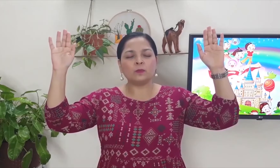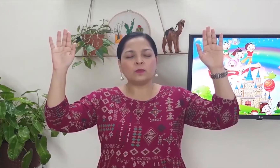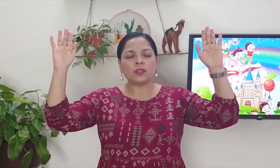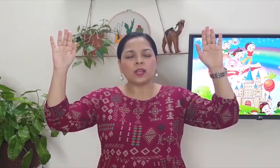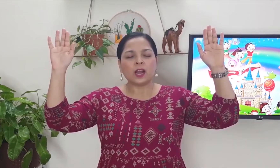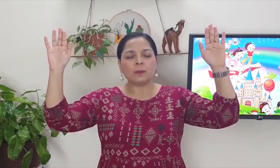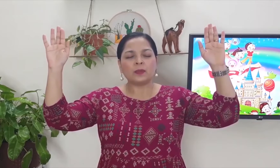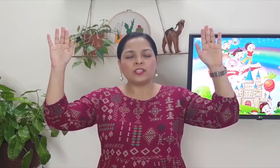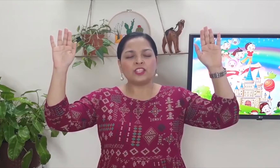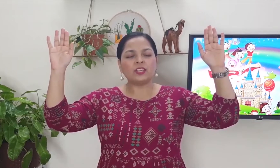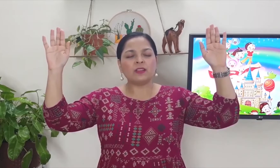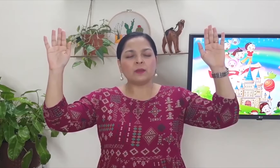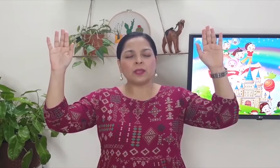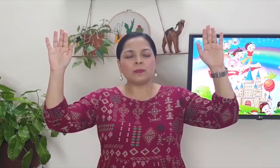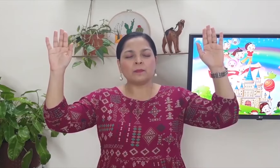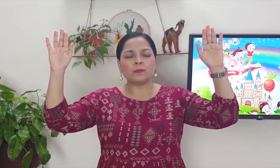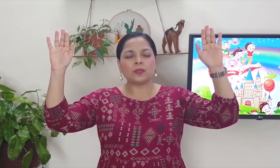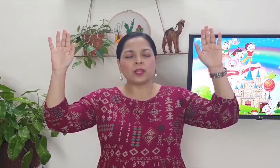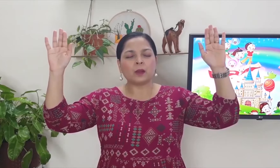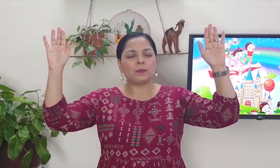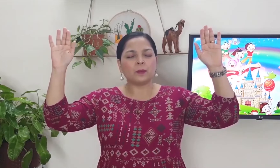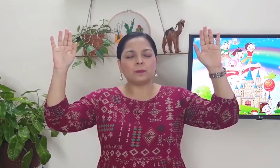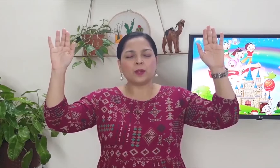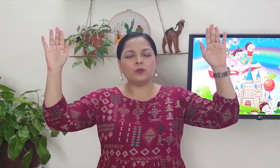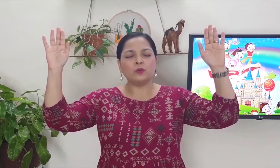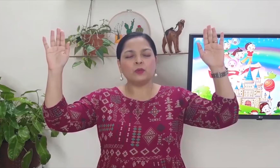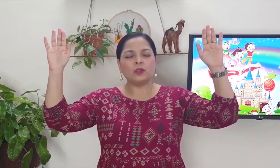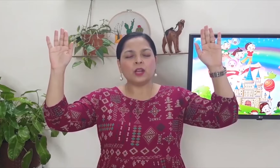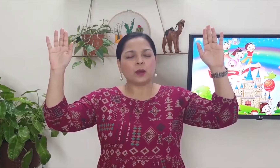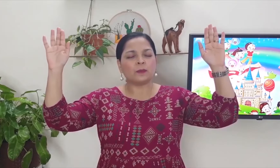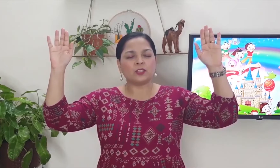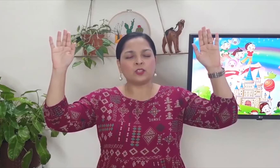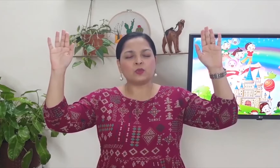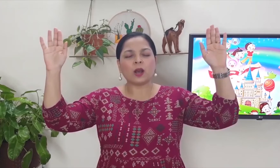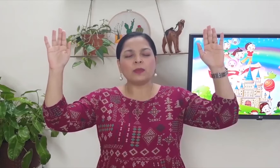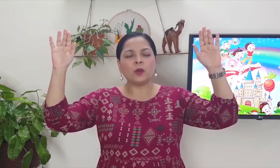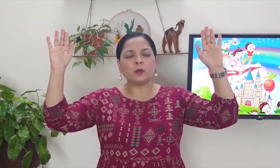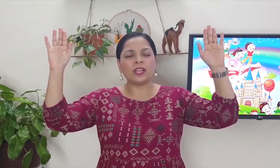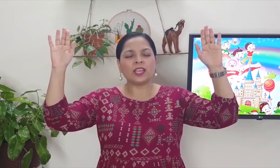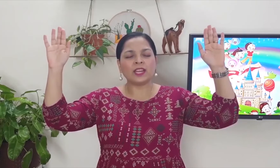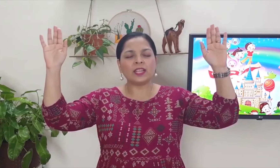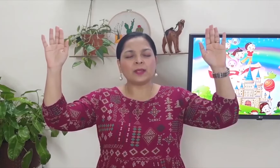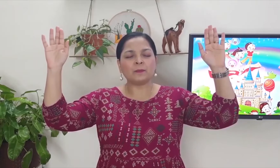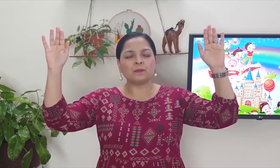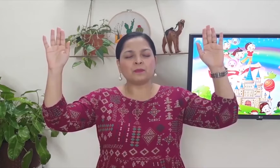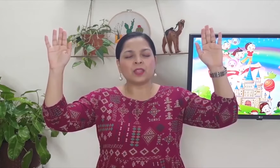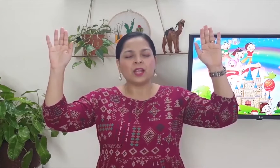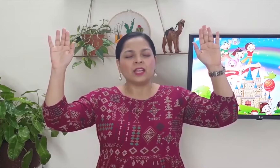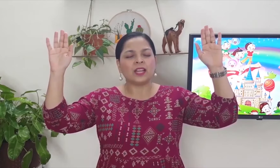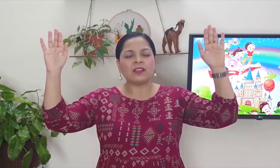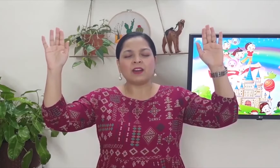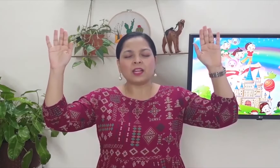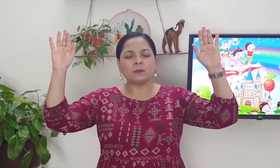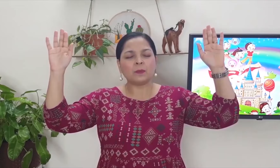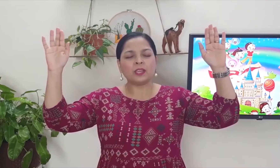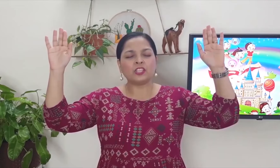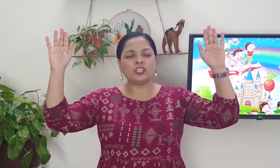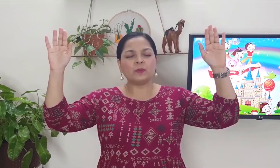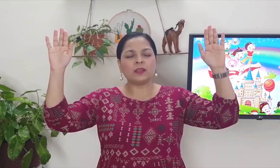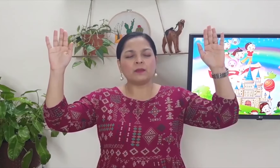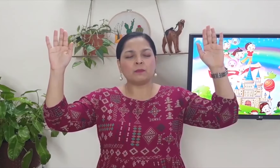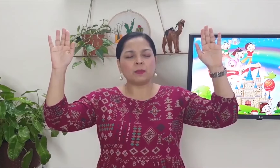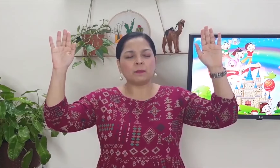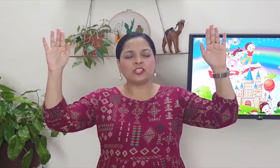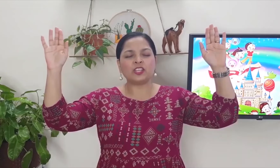स्वामी हुनको लागि उहाँलाई बोलाउँदछु। धन्यवाद परमेश्वर पिता, म बाँचेको छु, मेरो उद्धार भइसकेको छ,